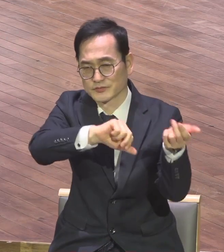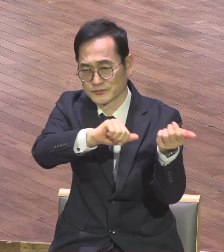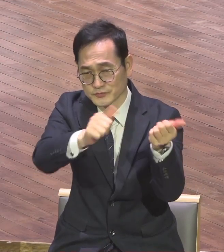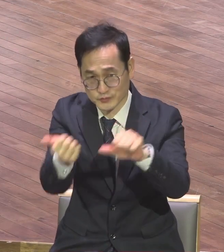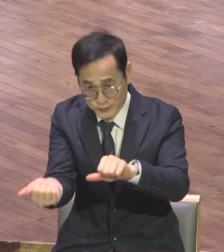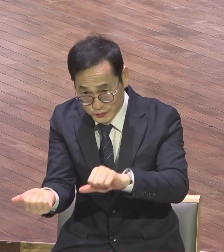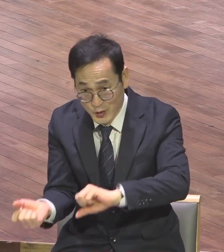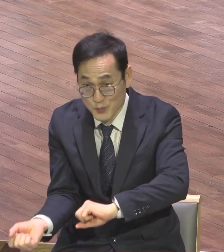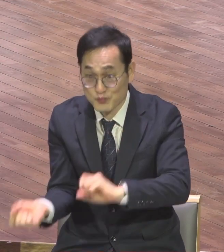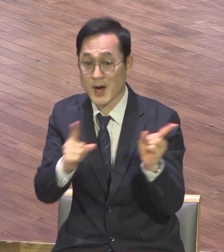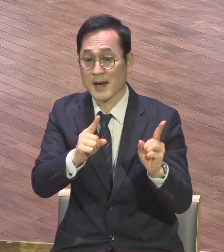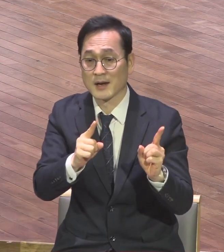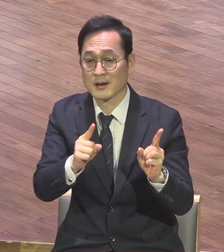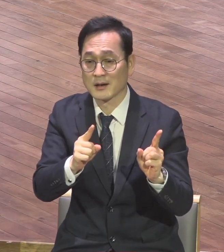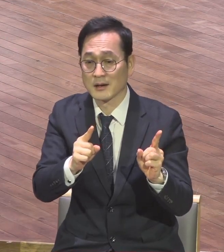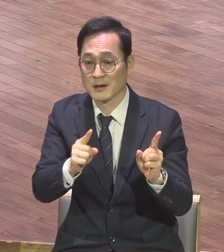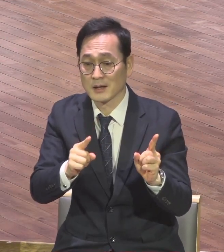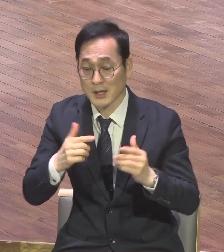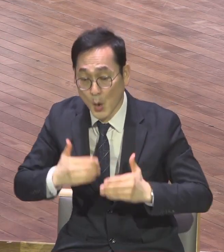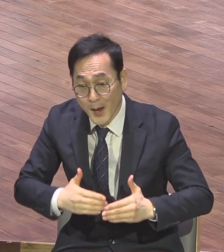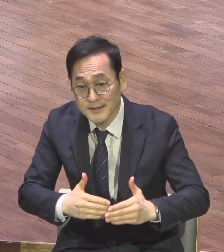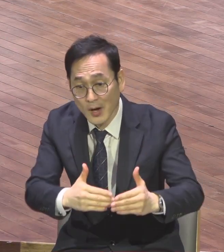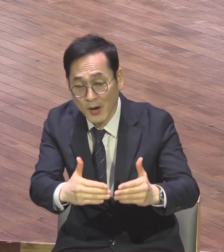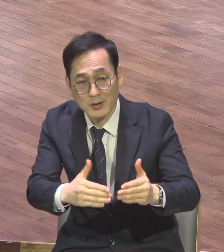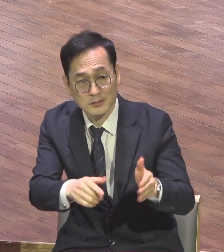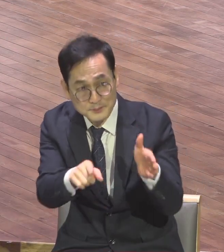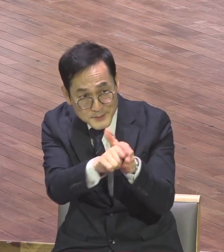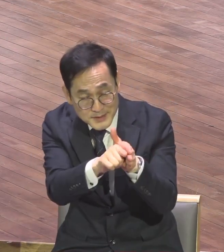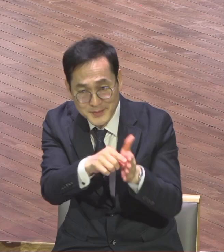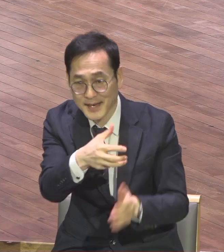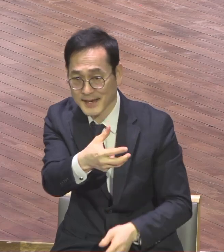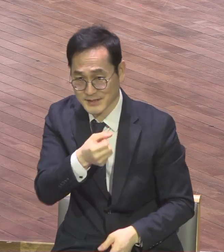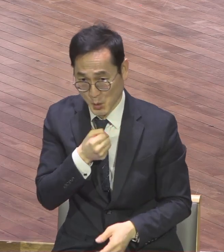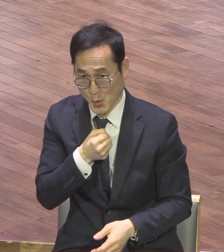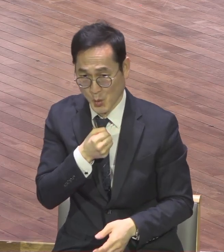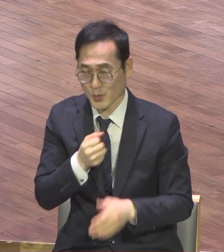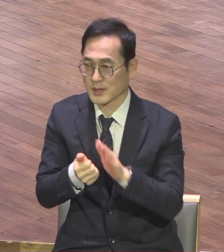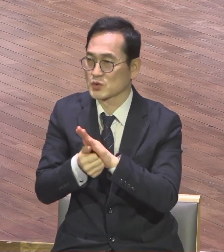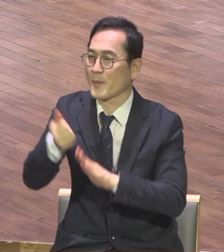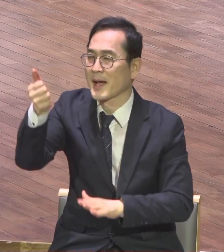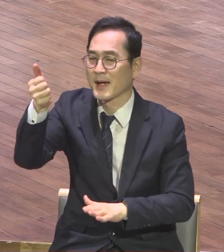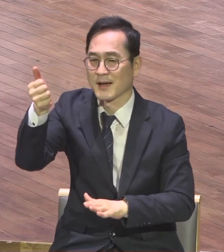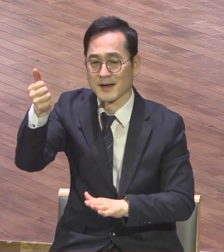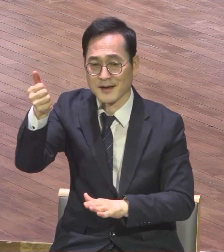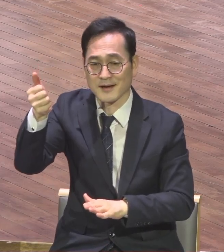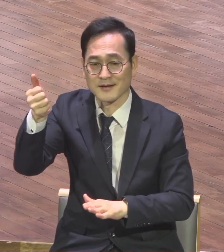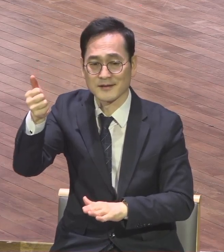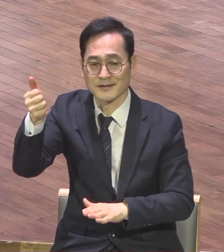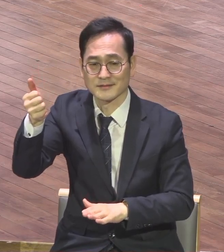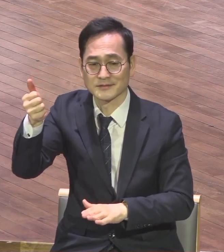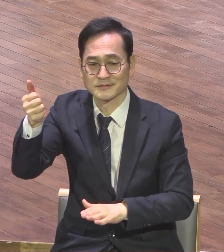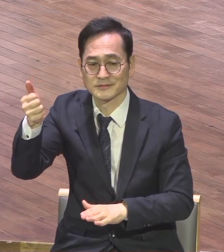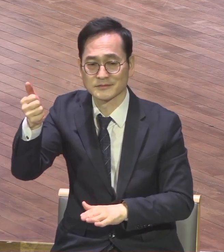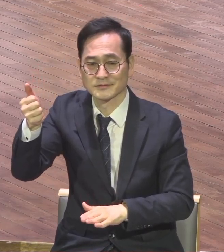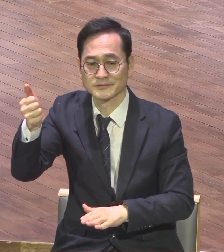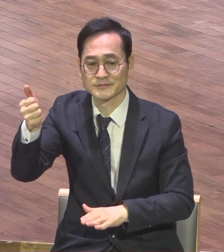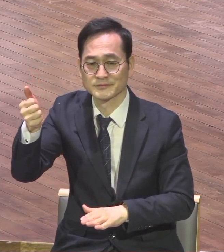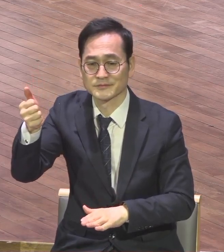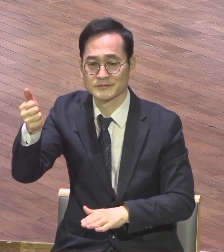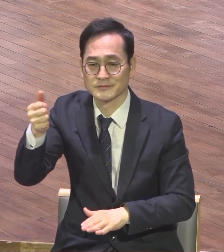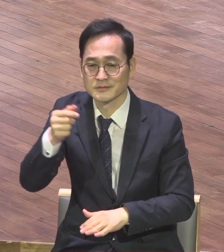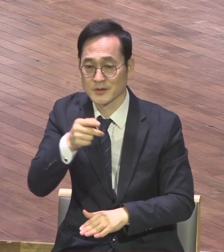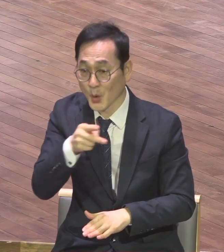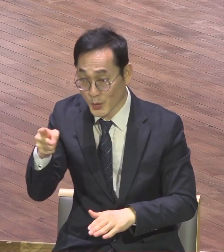분명한 믿음을 가지고 살아가는 존재다. 그래서 참 소망의 이 삶이 예수 부활이